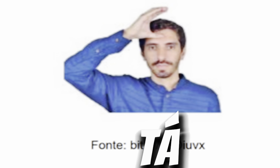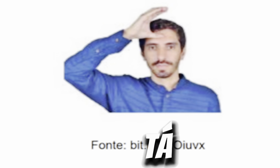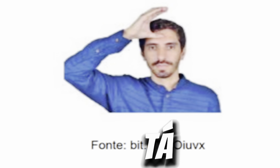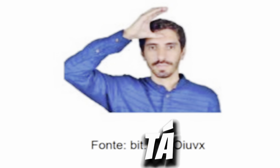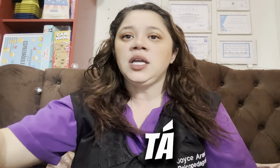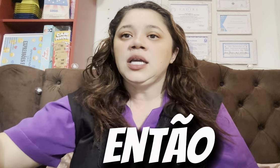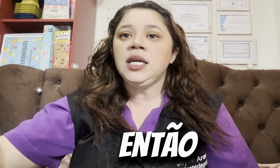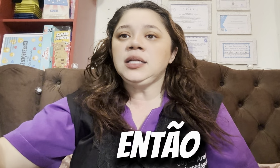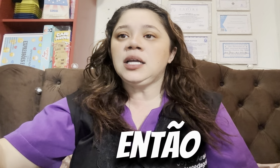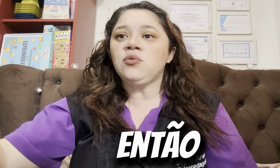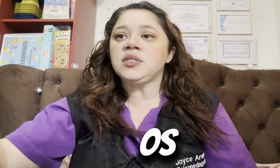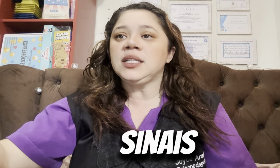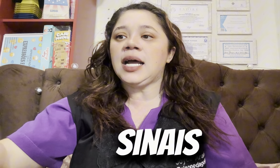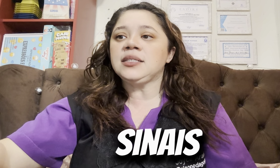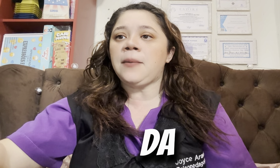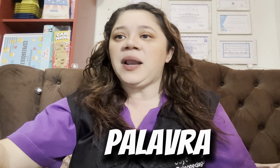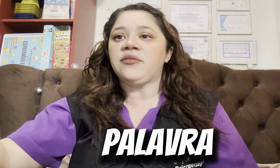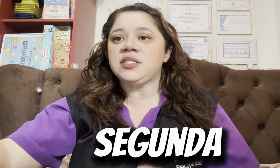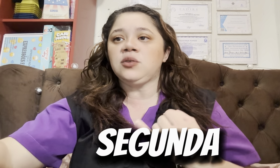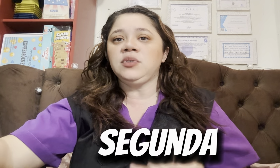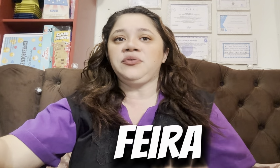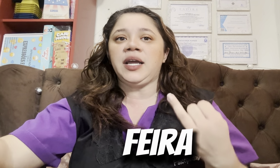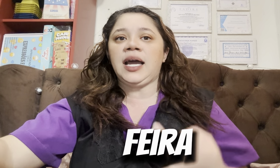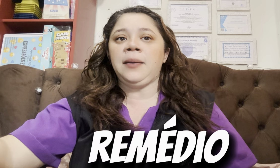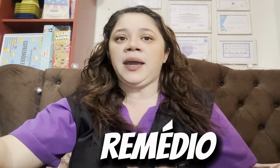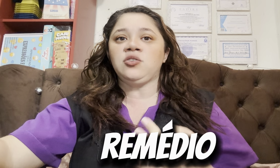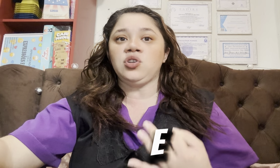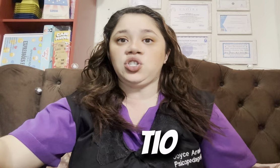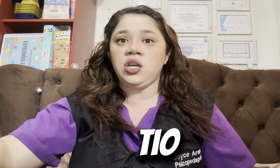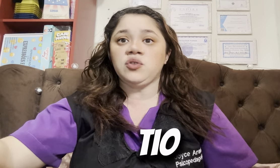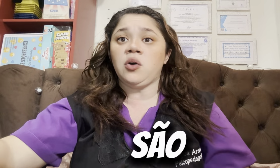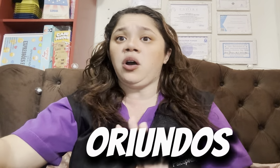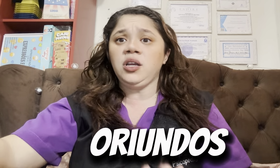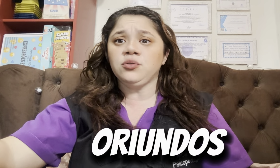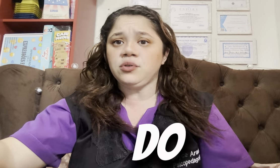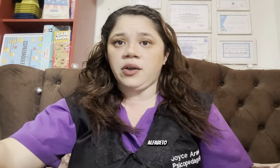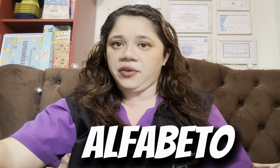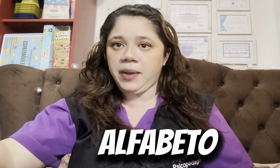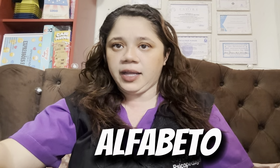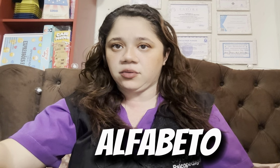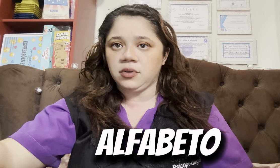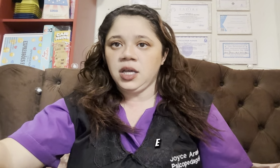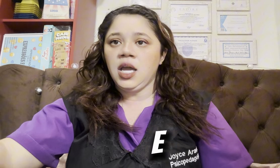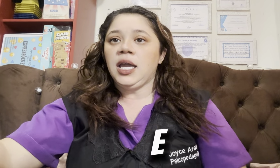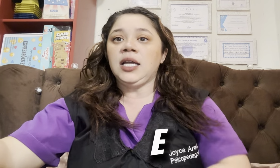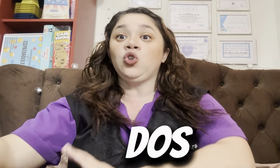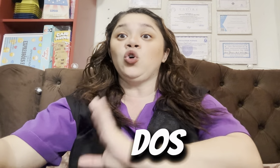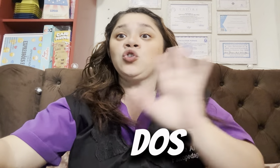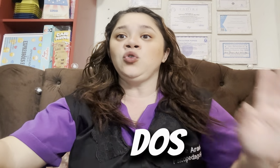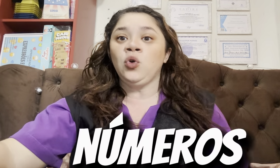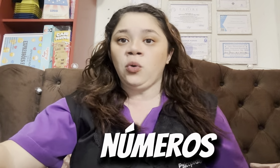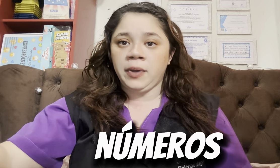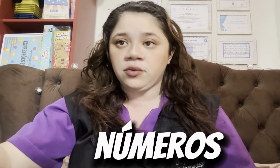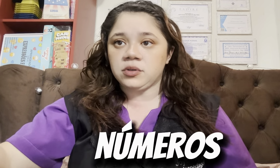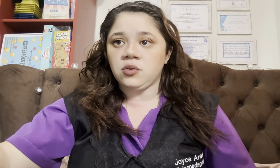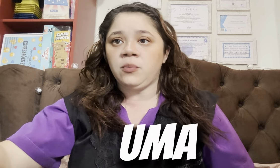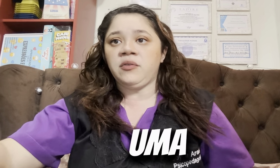tá? Então, os sinais da palavra segunda-feira, remédio e tio são oriundos do alfabeto e dos números, uma vez que